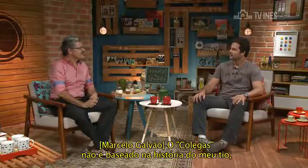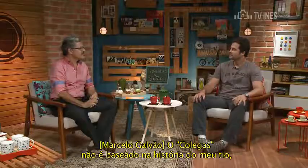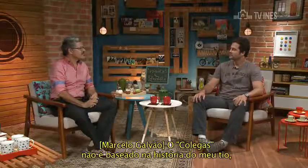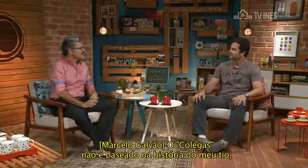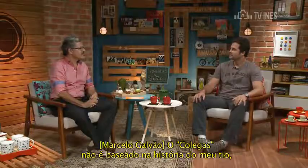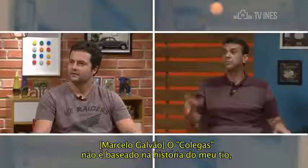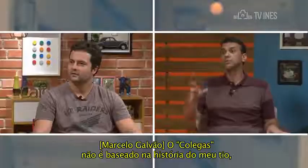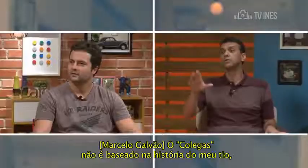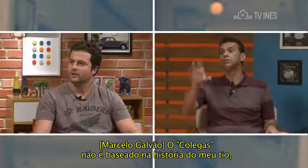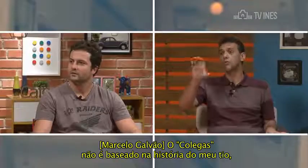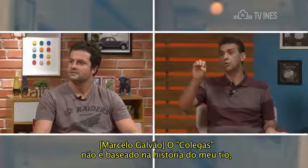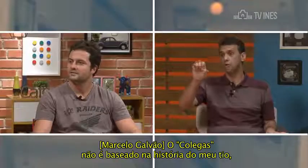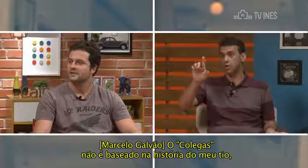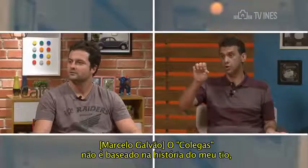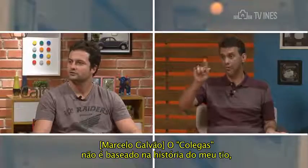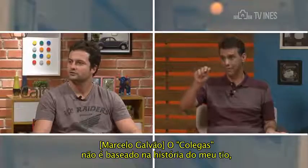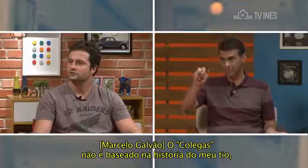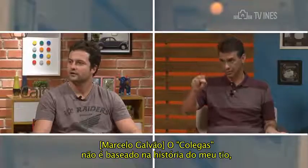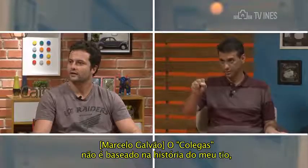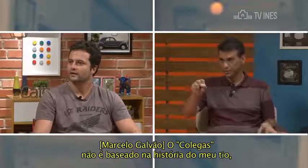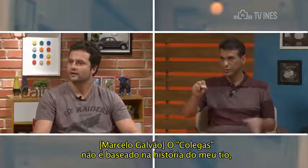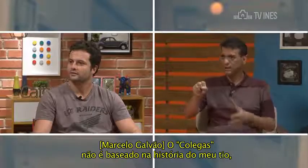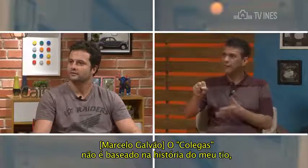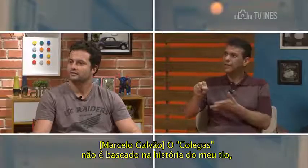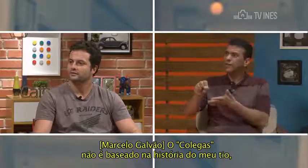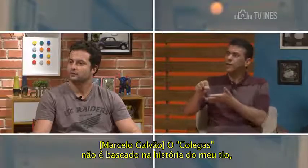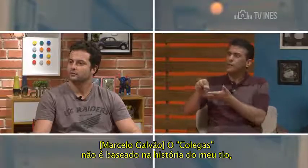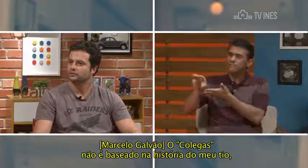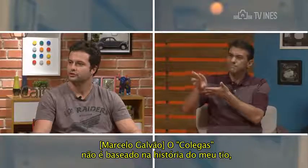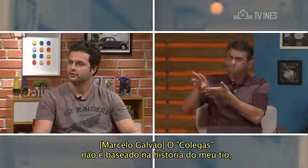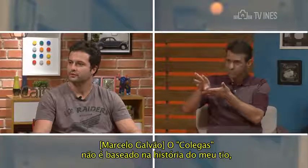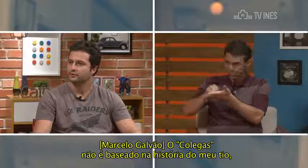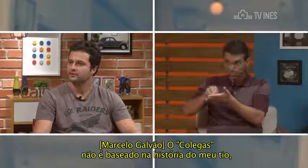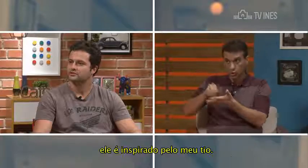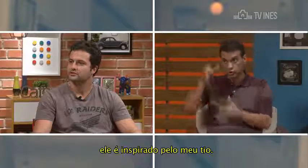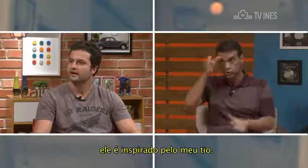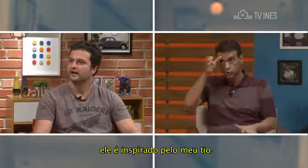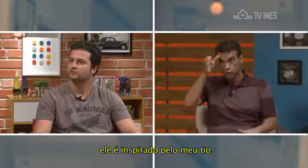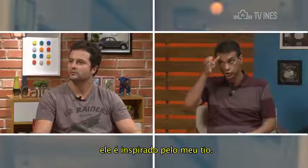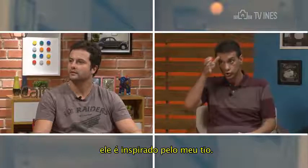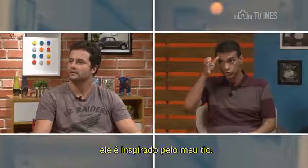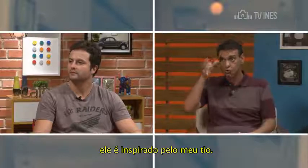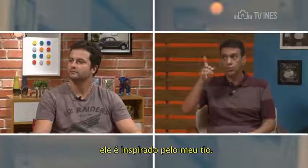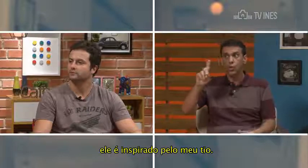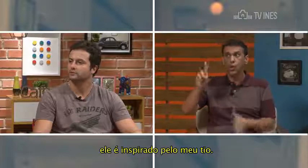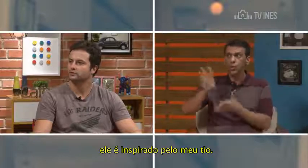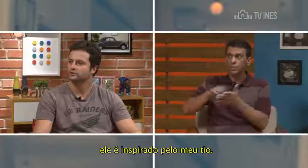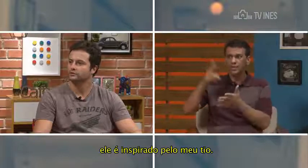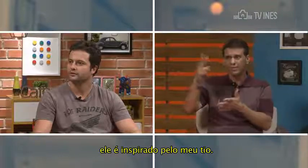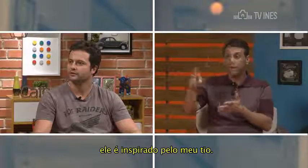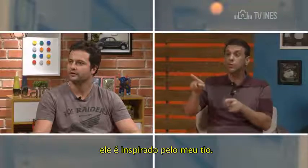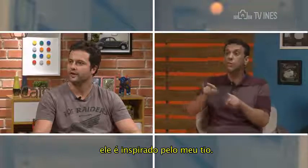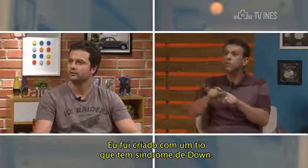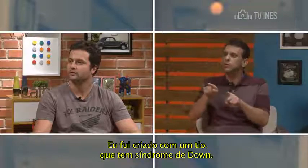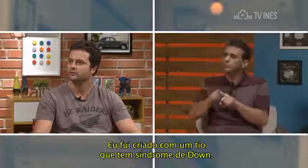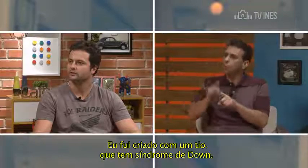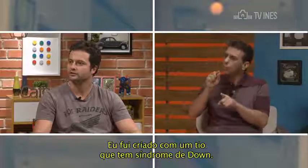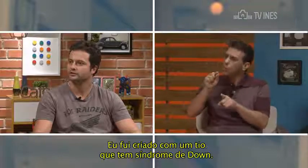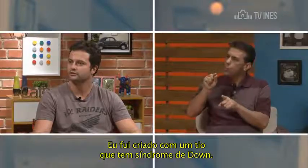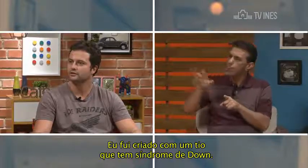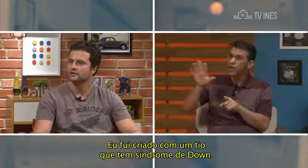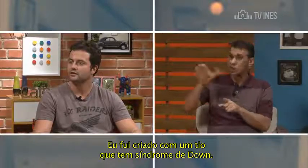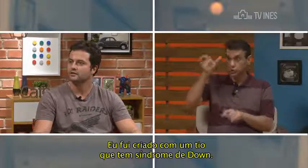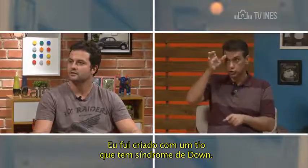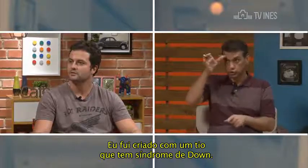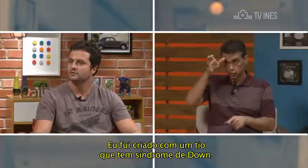O Colegas, ele não é baseado na história do meu tio, ele é inspirado pelo meu tio. Eu fui criado com um